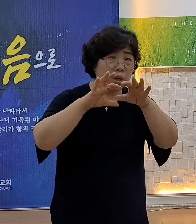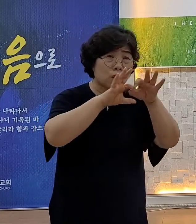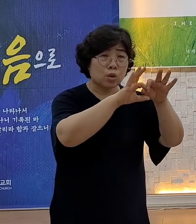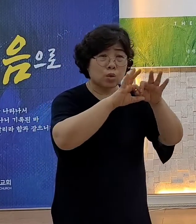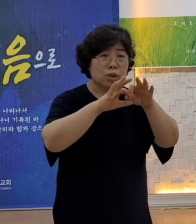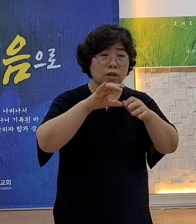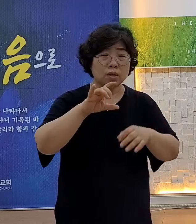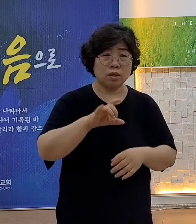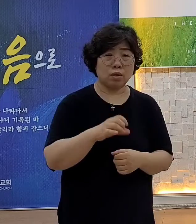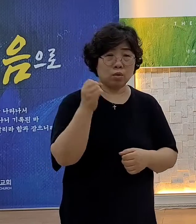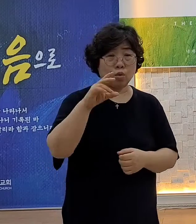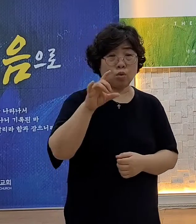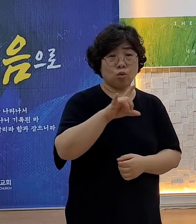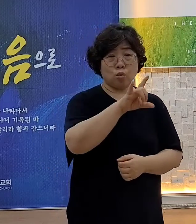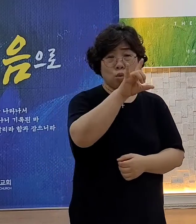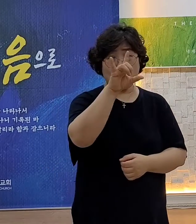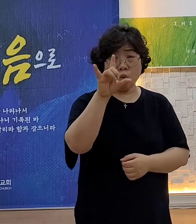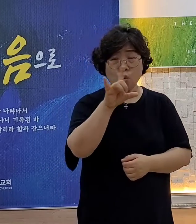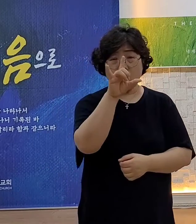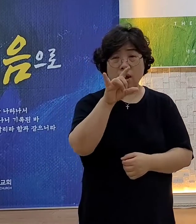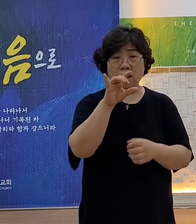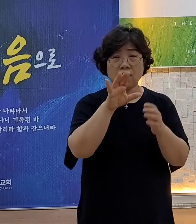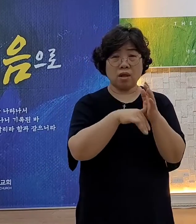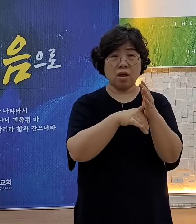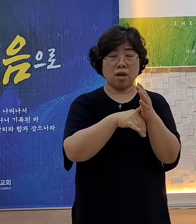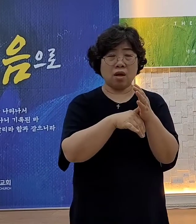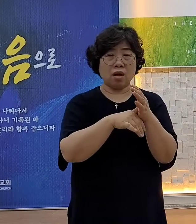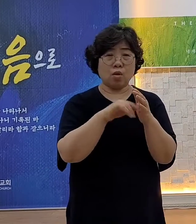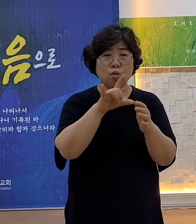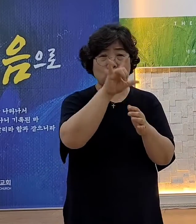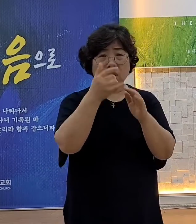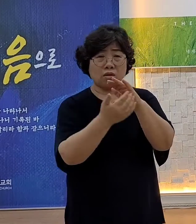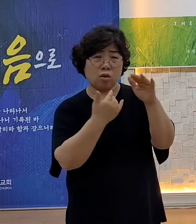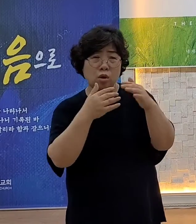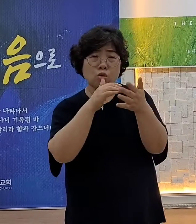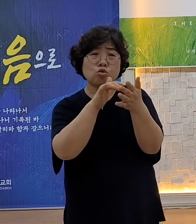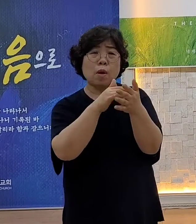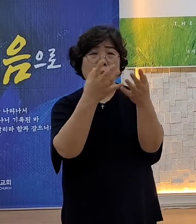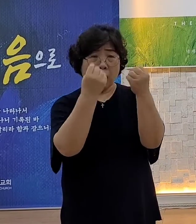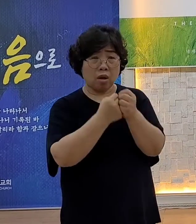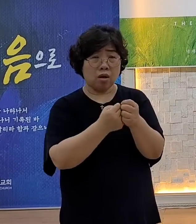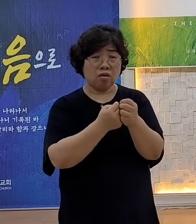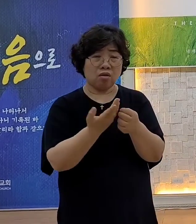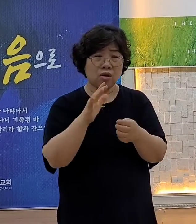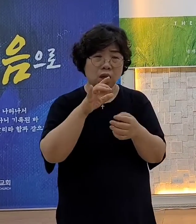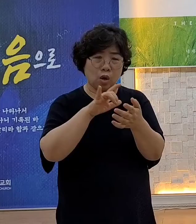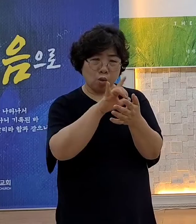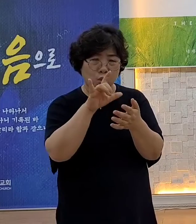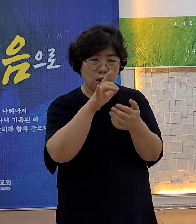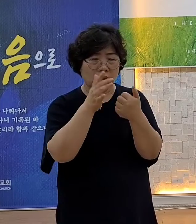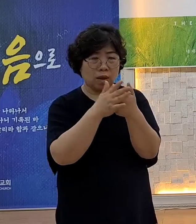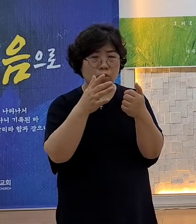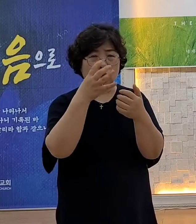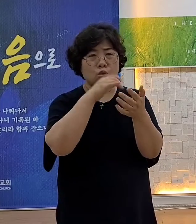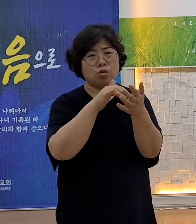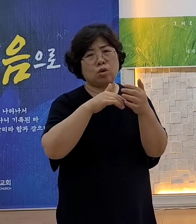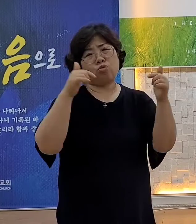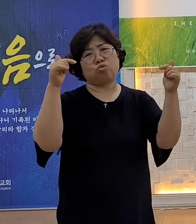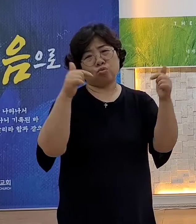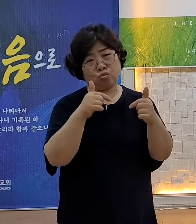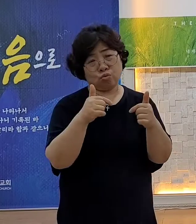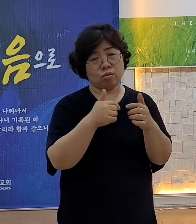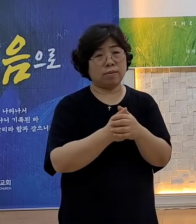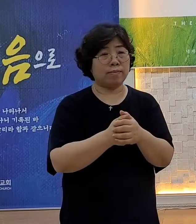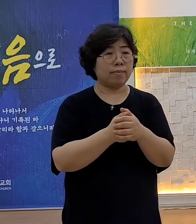이 코로나도 우리 사실 더 숫자가 많았는데 이 코로나 지나면서 그 기간 동안 또 많이 또 빠져나가고